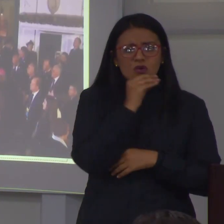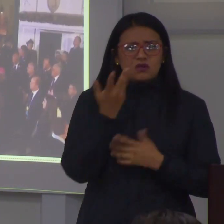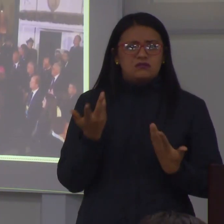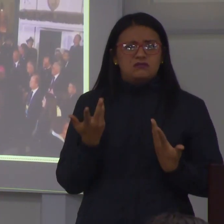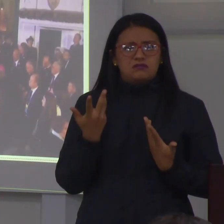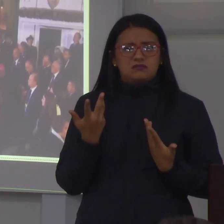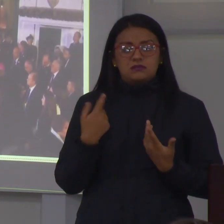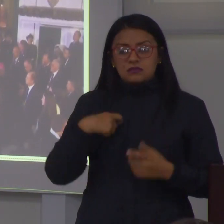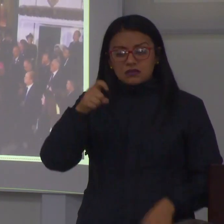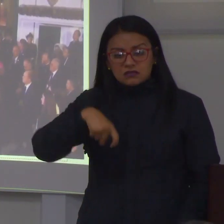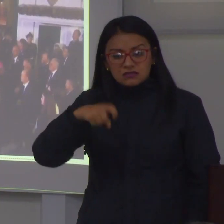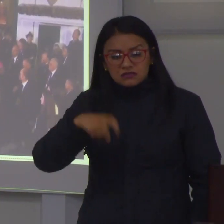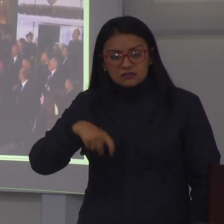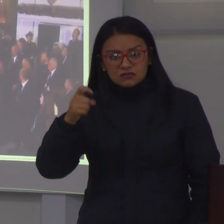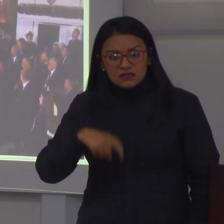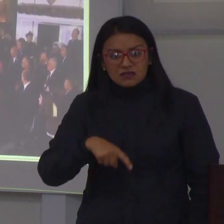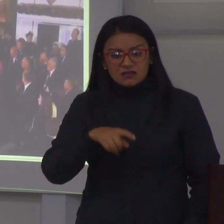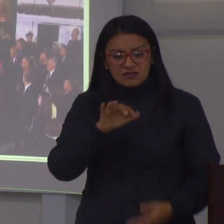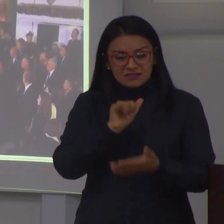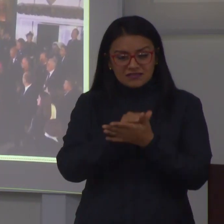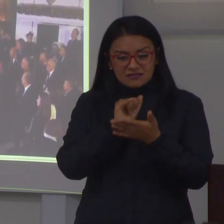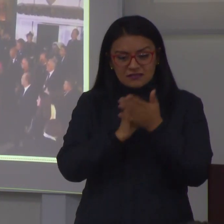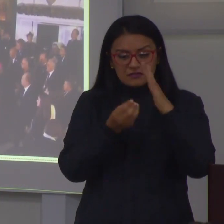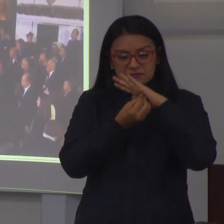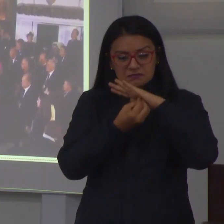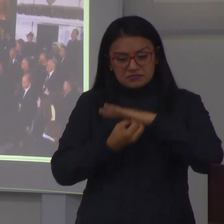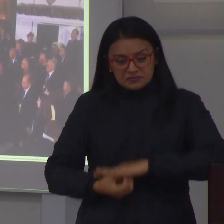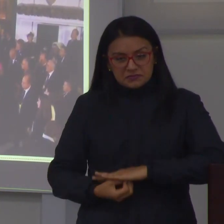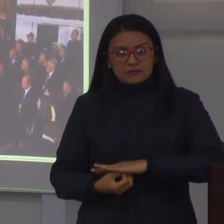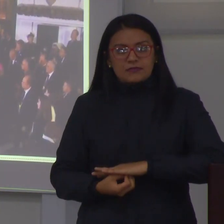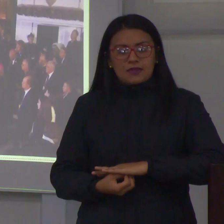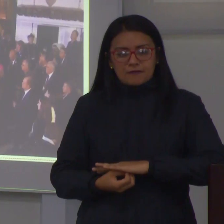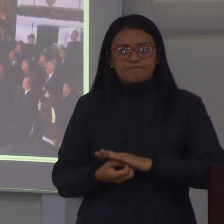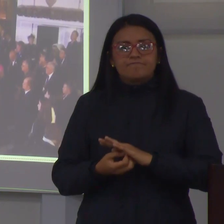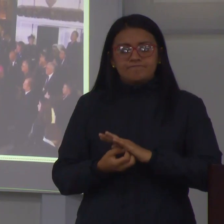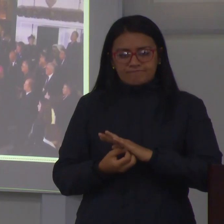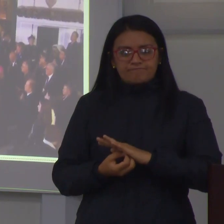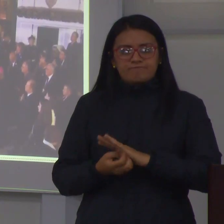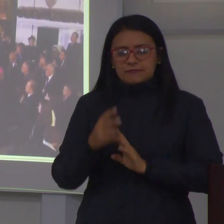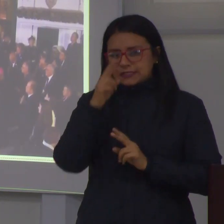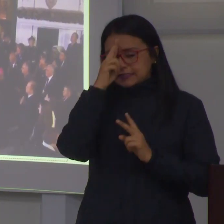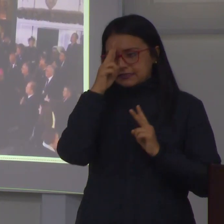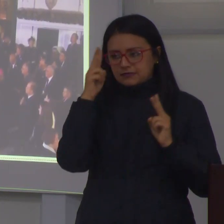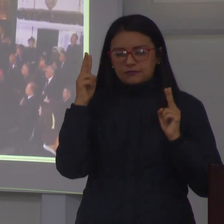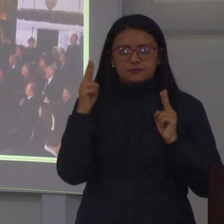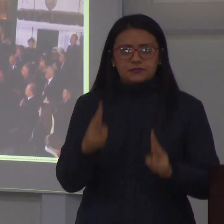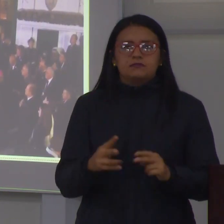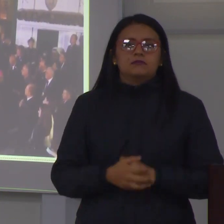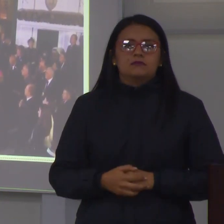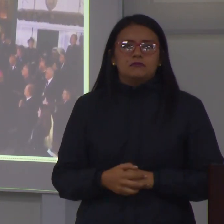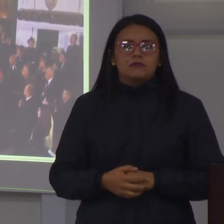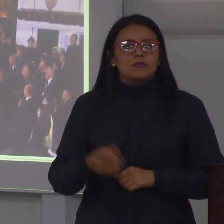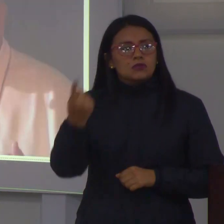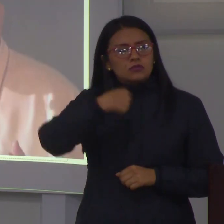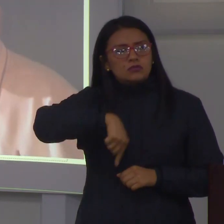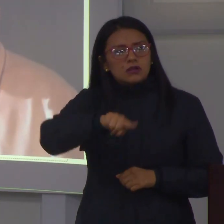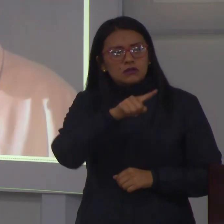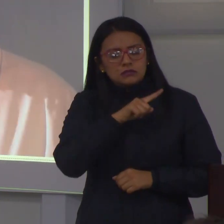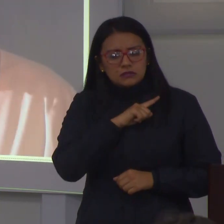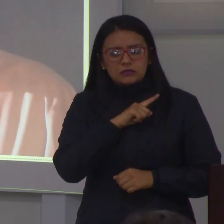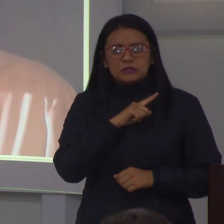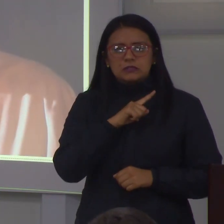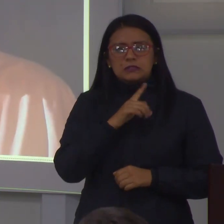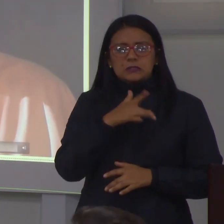necesitamos que esa vulnerabilidad sea respetada. Somos